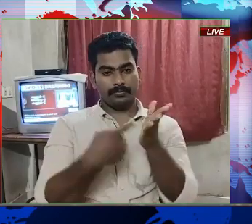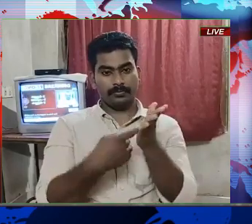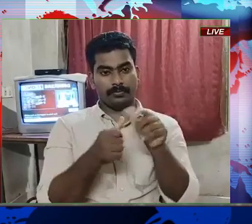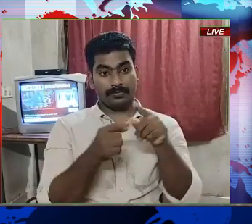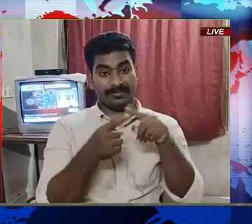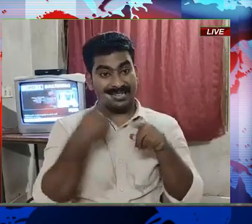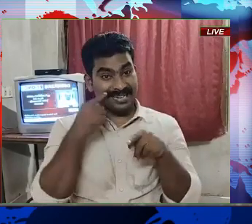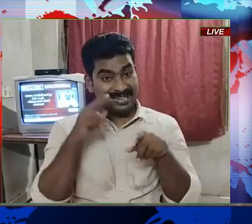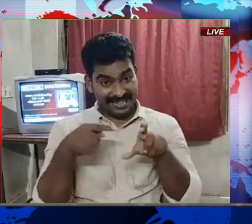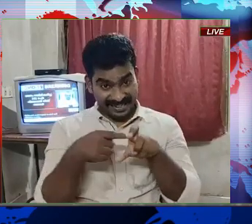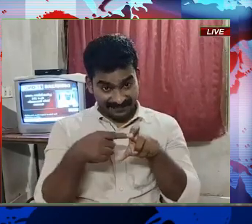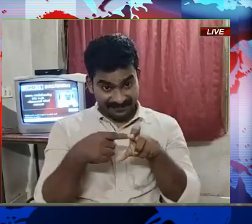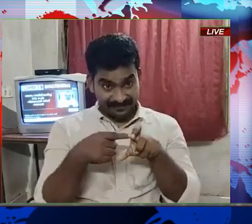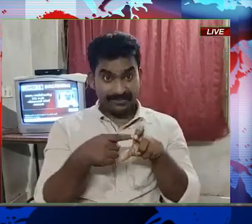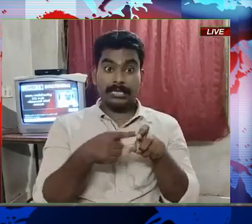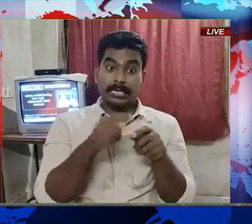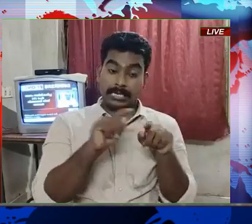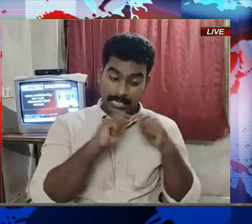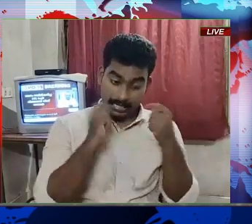നേരത്തെ ചൂണ്ടിക്കാണിച്ചിട്ടുണ്ട്.